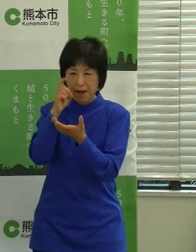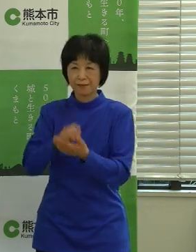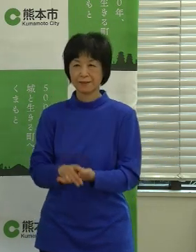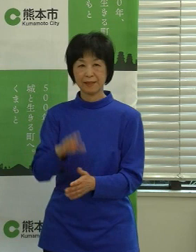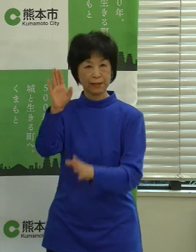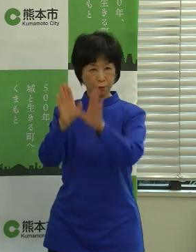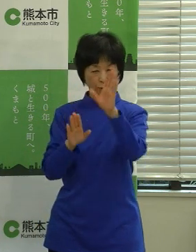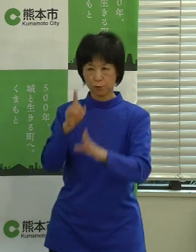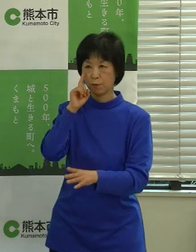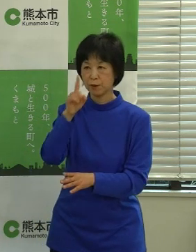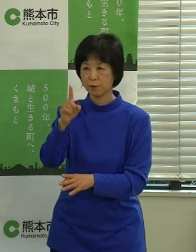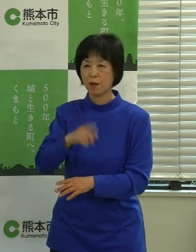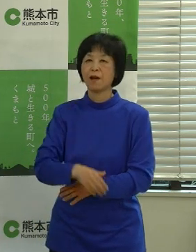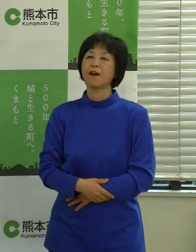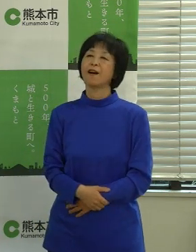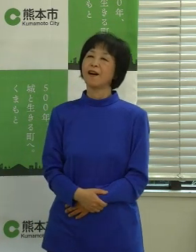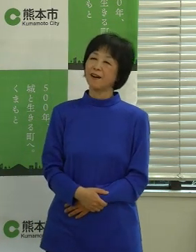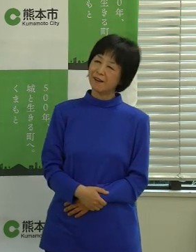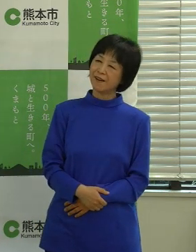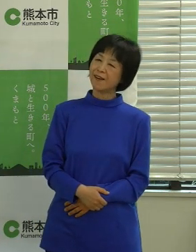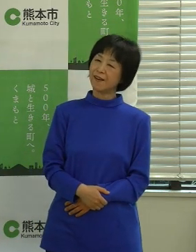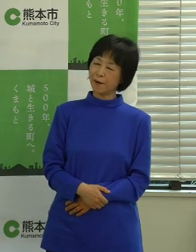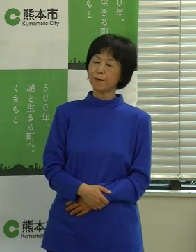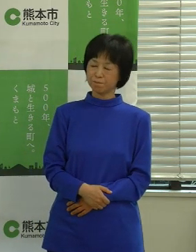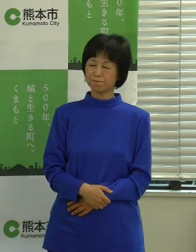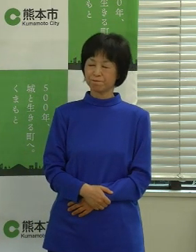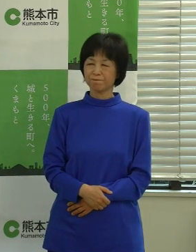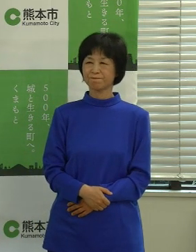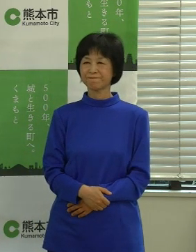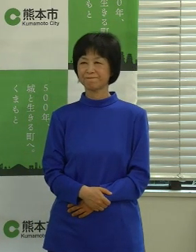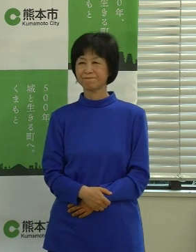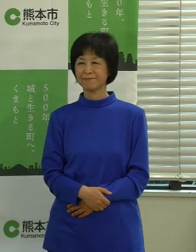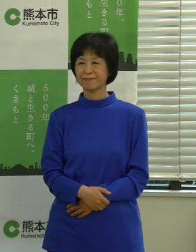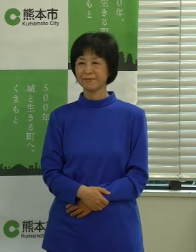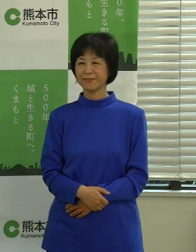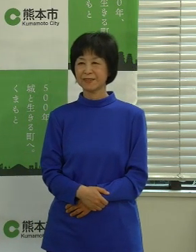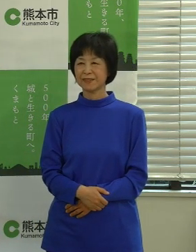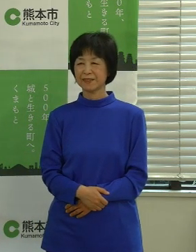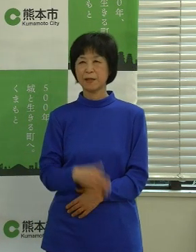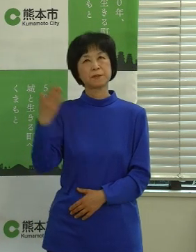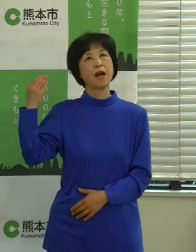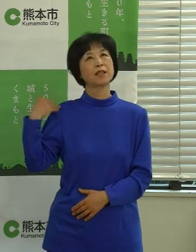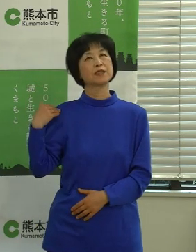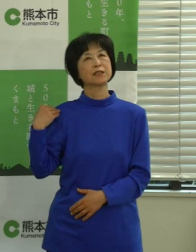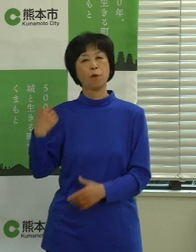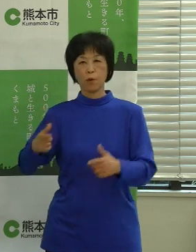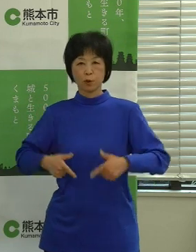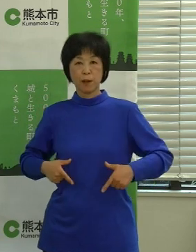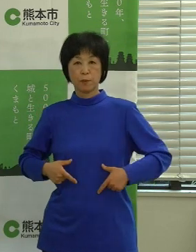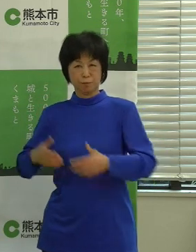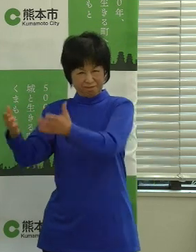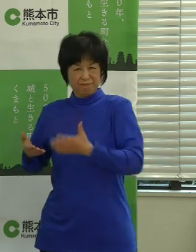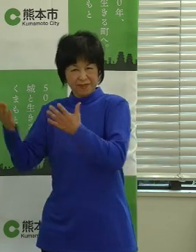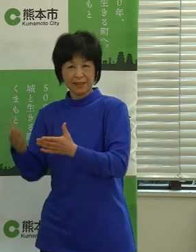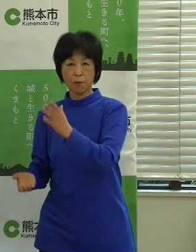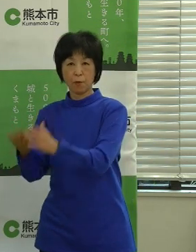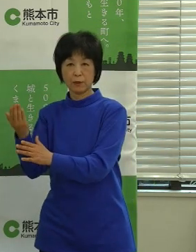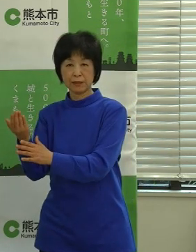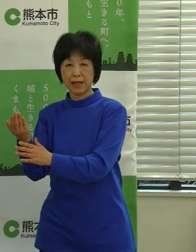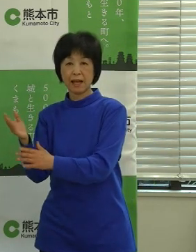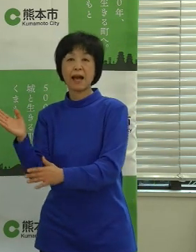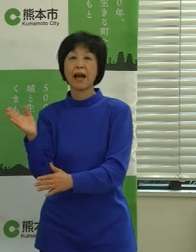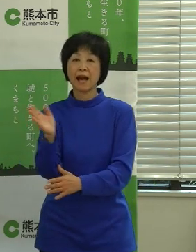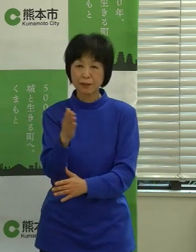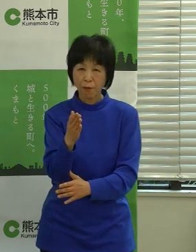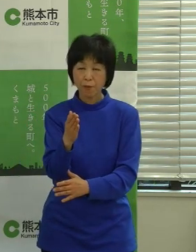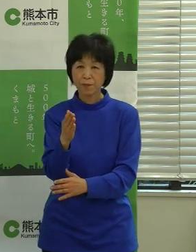っぱりこういうものが復旧したこの熊本地震の時の後のですね、部